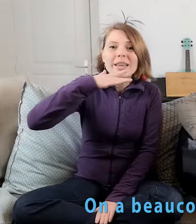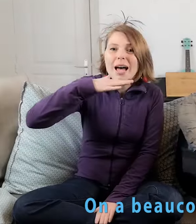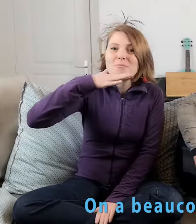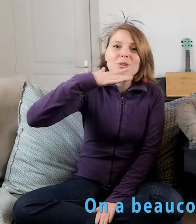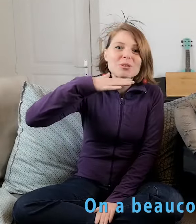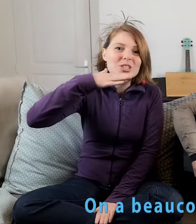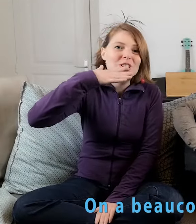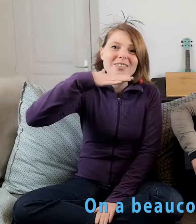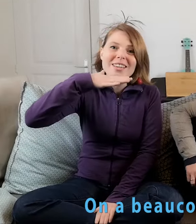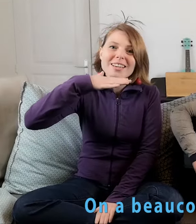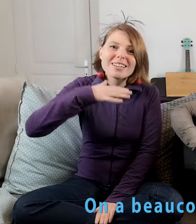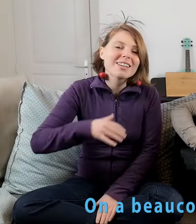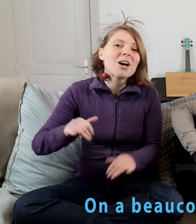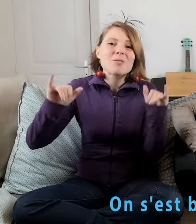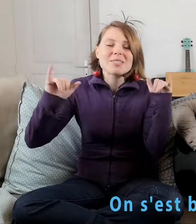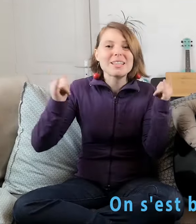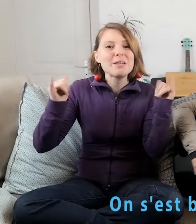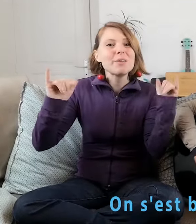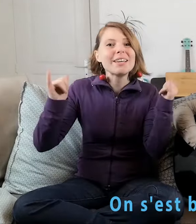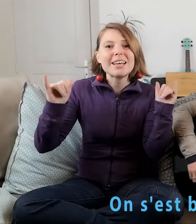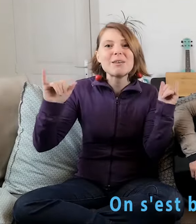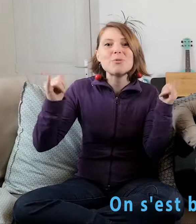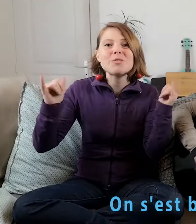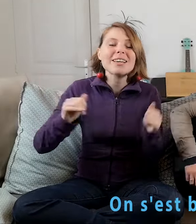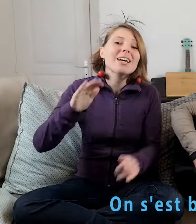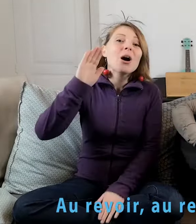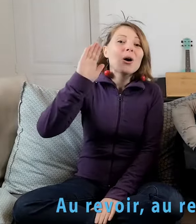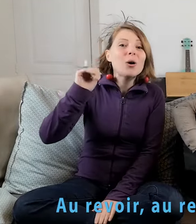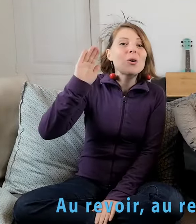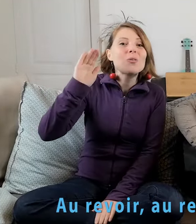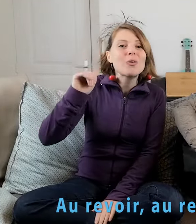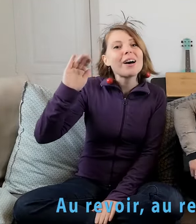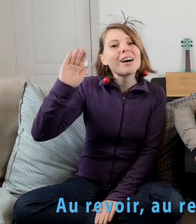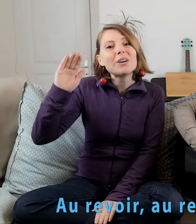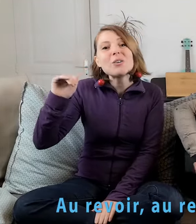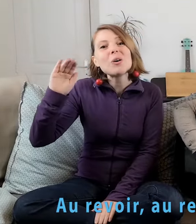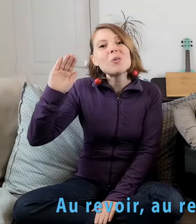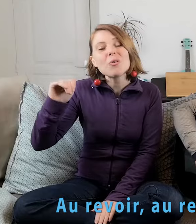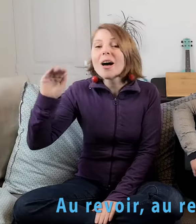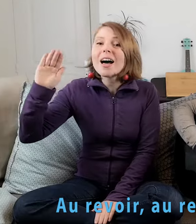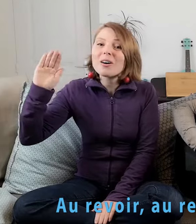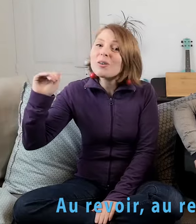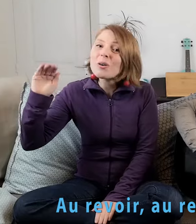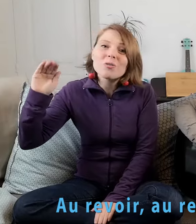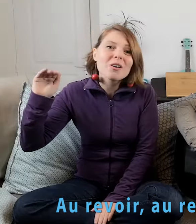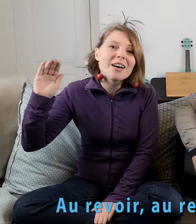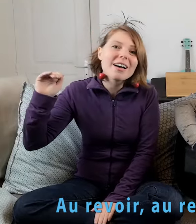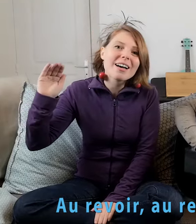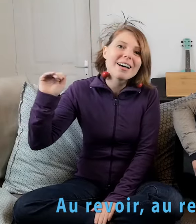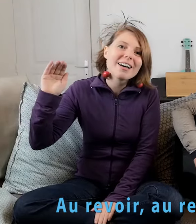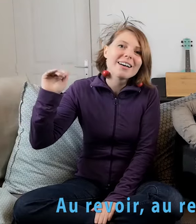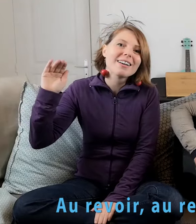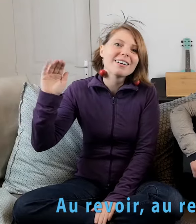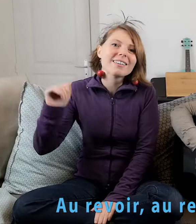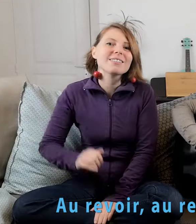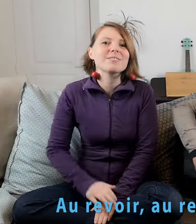a beaucoup chanté, on s'est bien amusé. Au revoir, au revoir, au revoir.